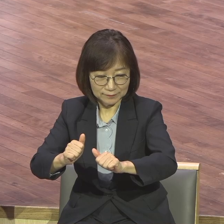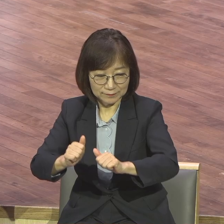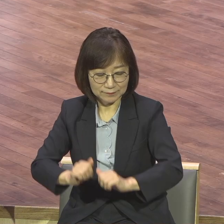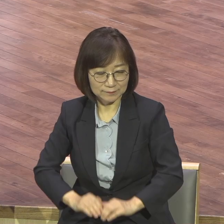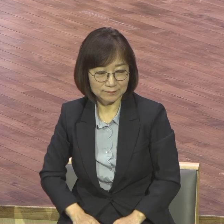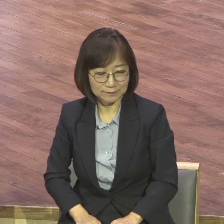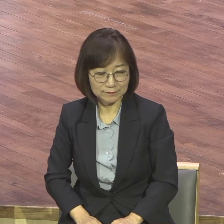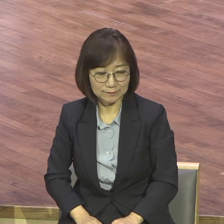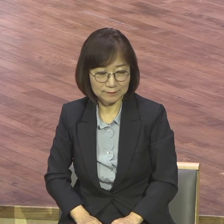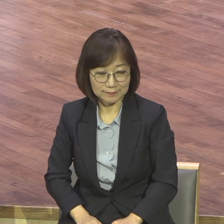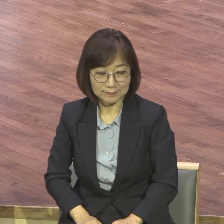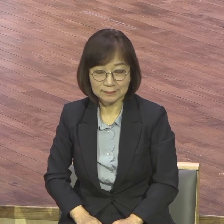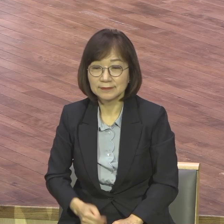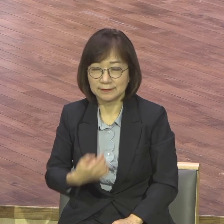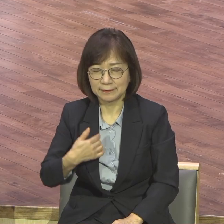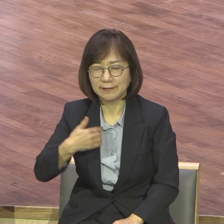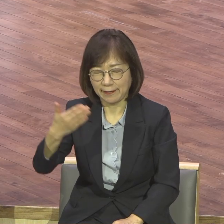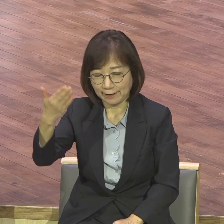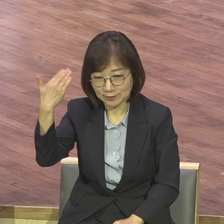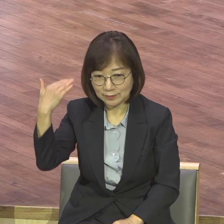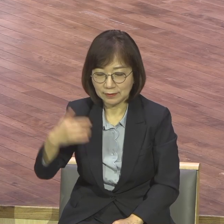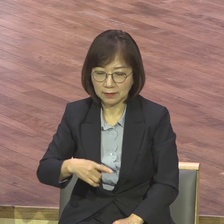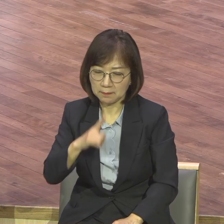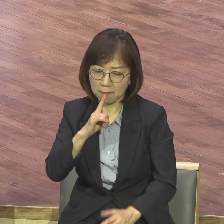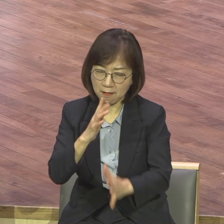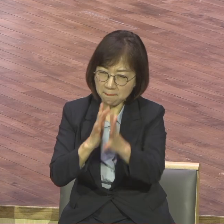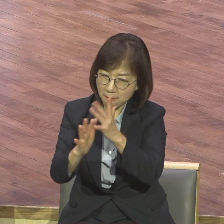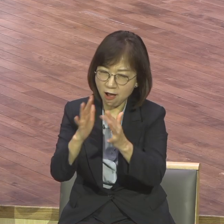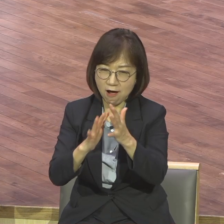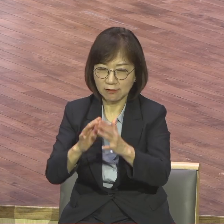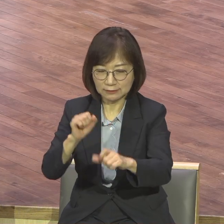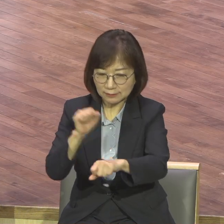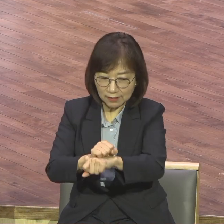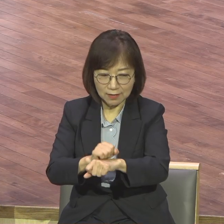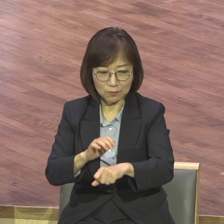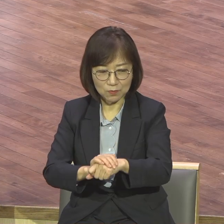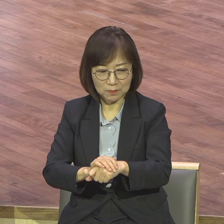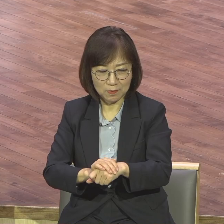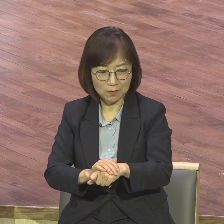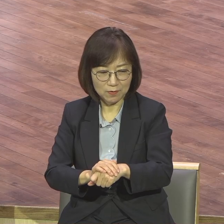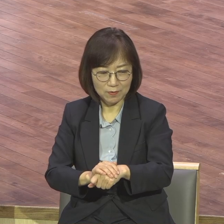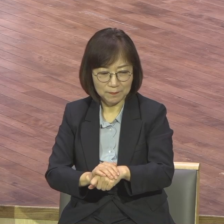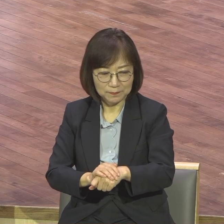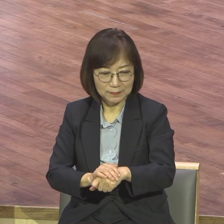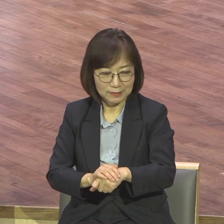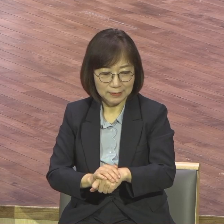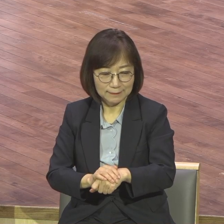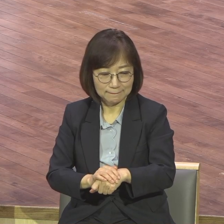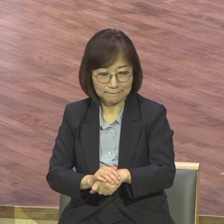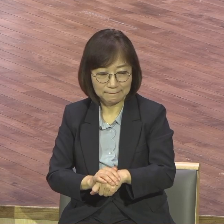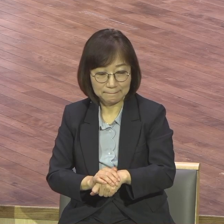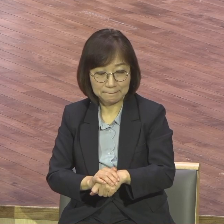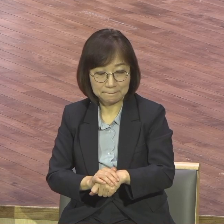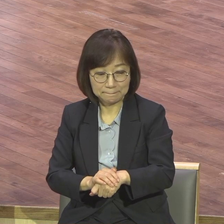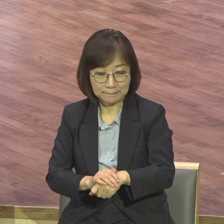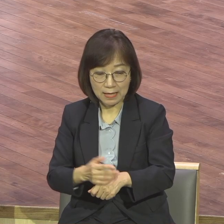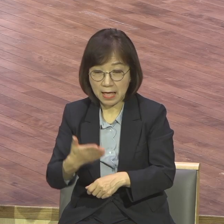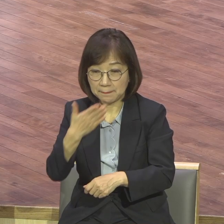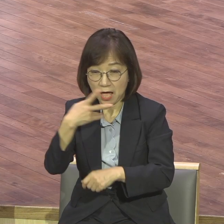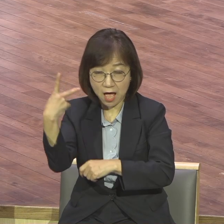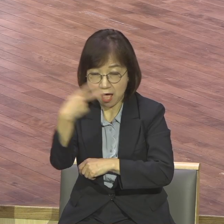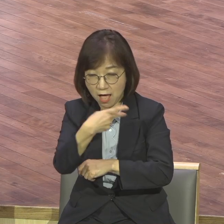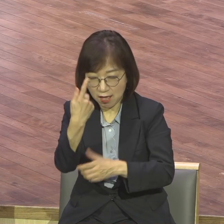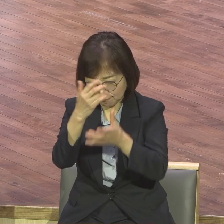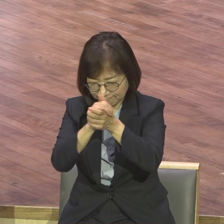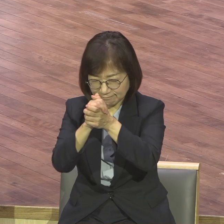없어요. 그랬다니까요. 방언도 하고 막 그냥 영수도 쓰고 막 그냥 말해 금식도